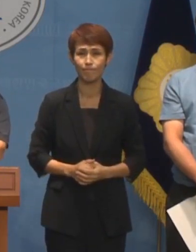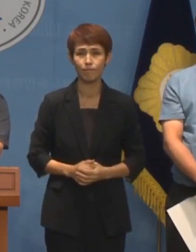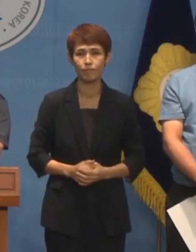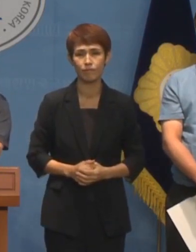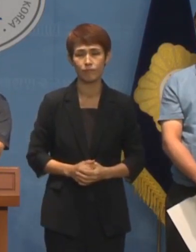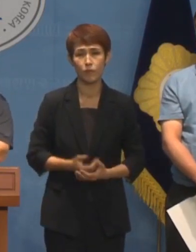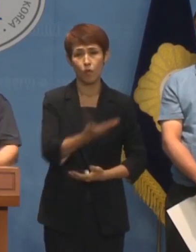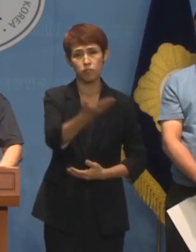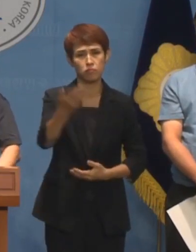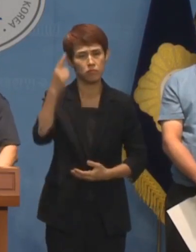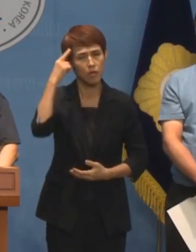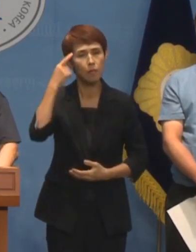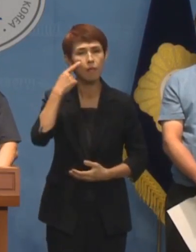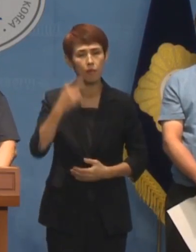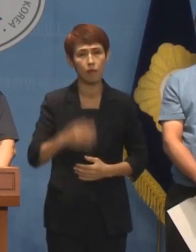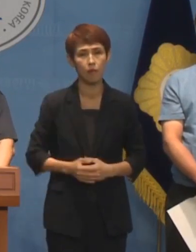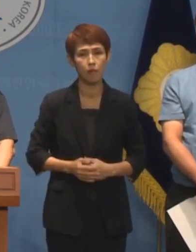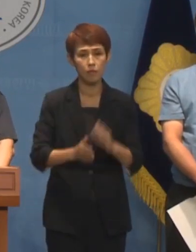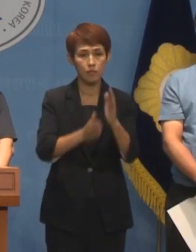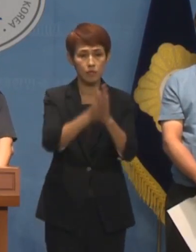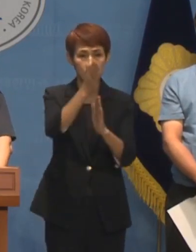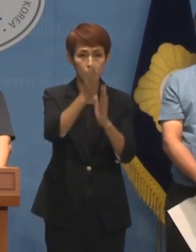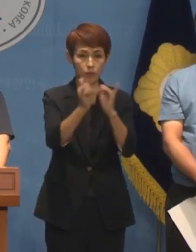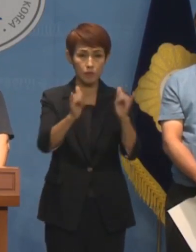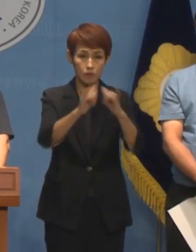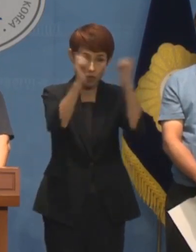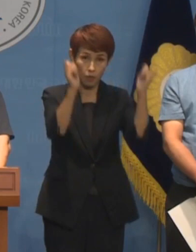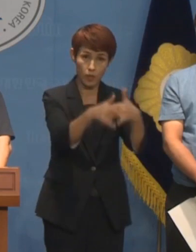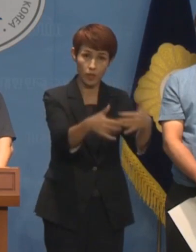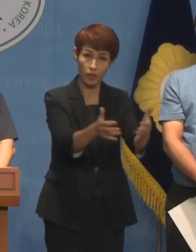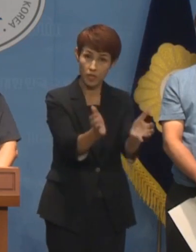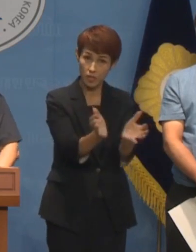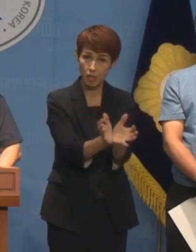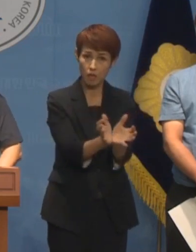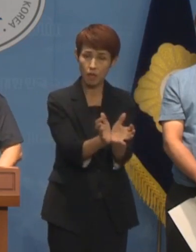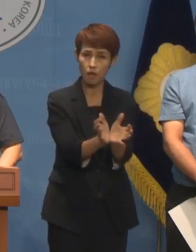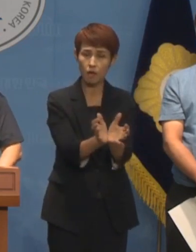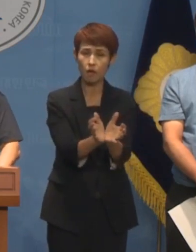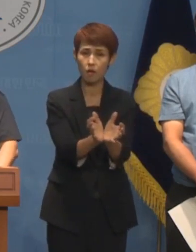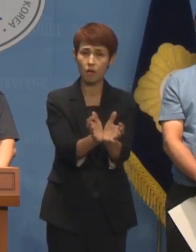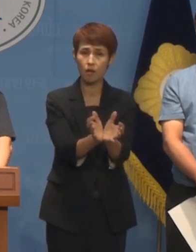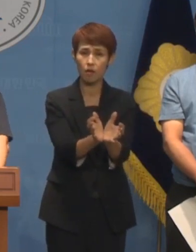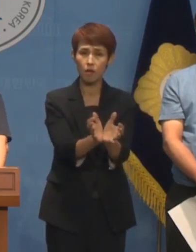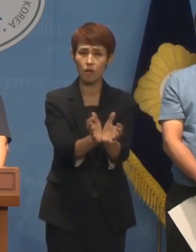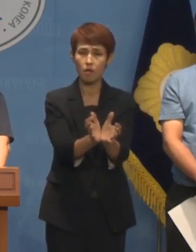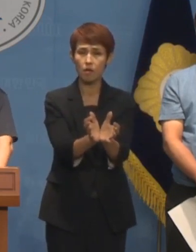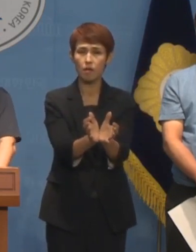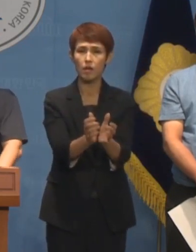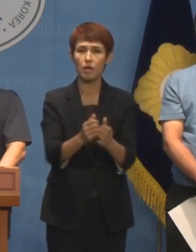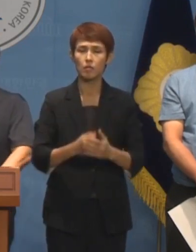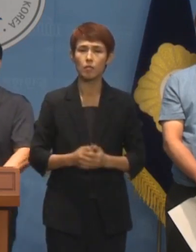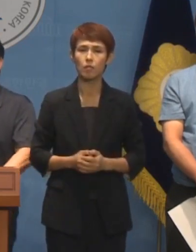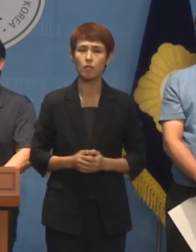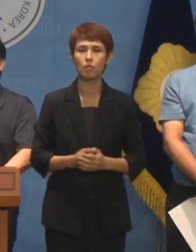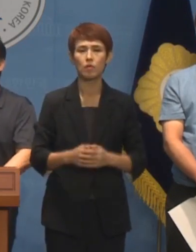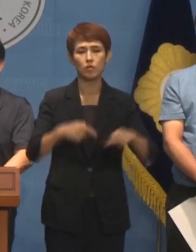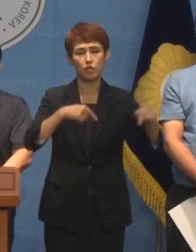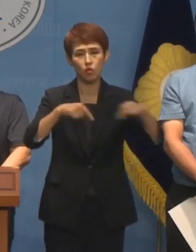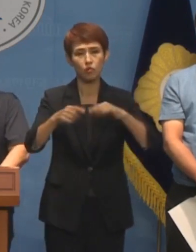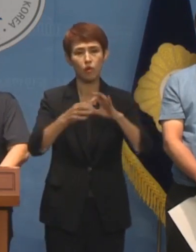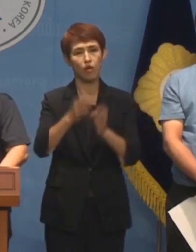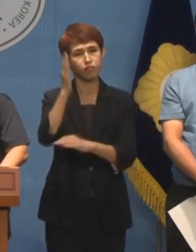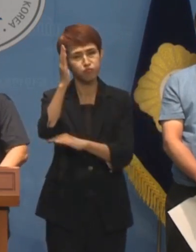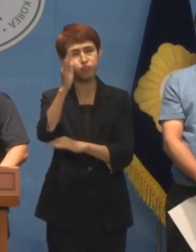주십시오. 전국의 시민사회단체들이 수백 년 동안 시국간회 같은 걸 합니다. 정세 강의도 하고 세미나도